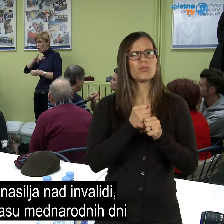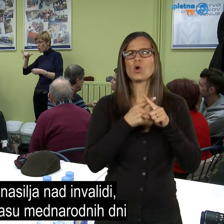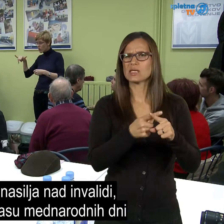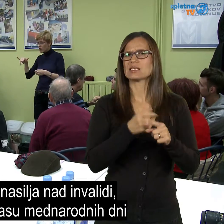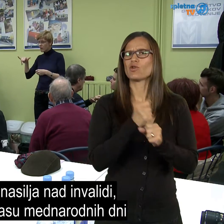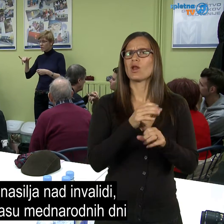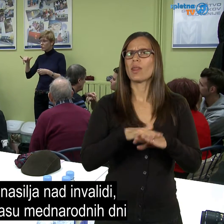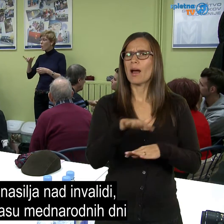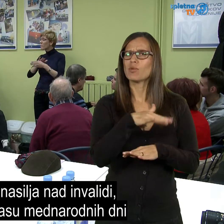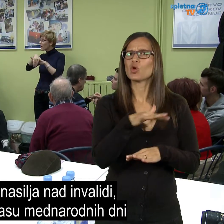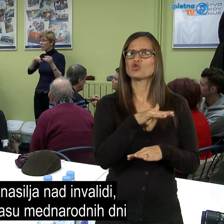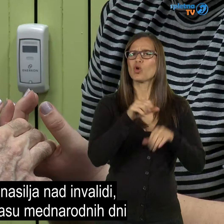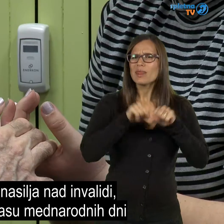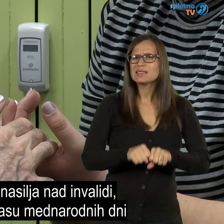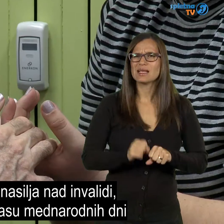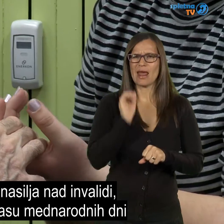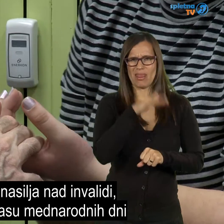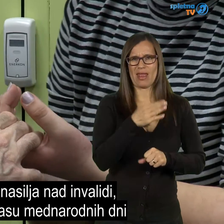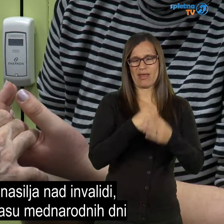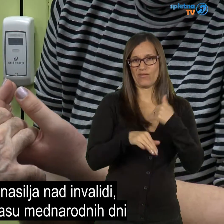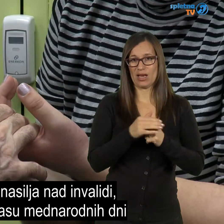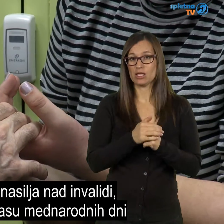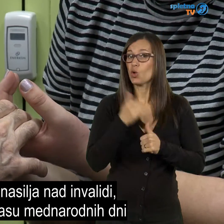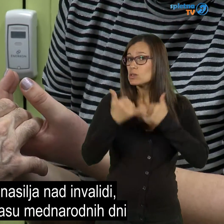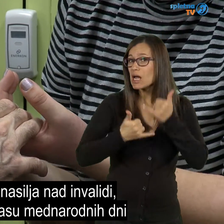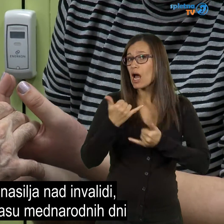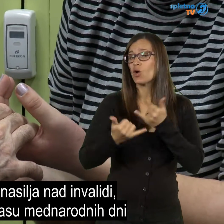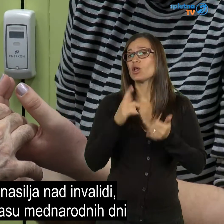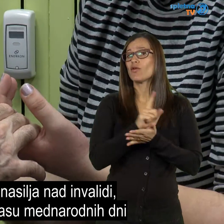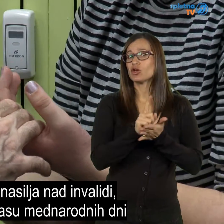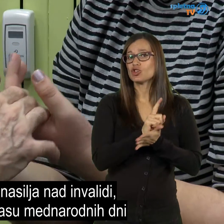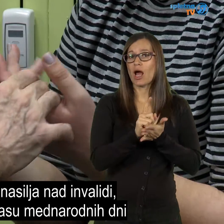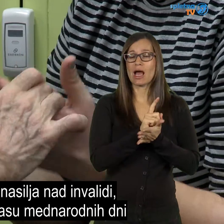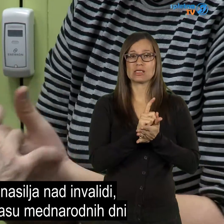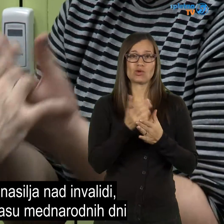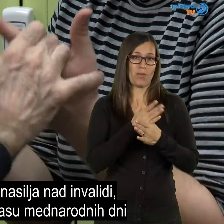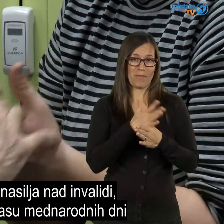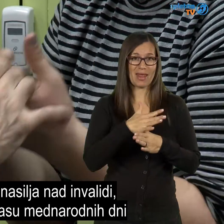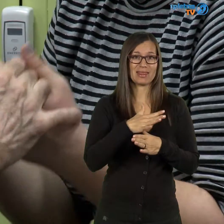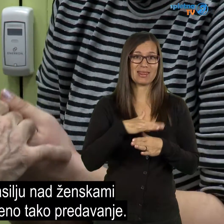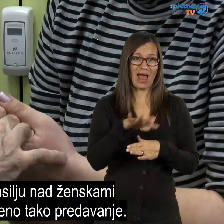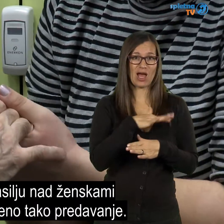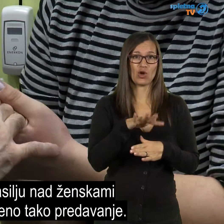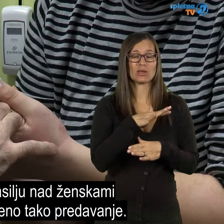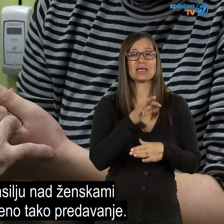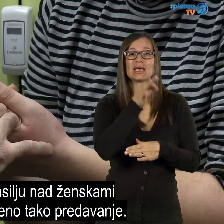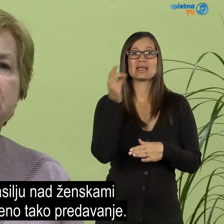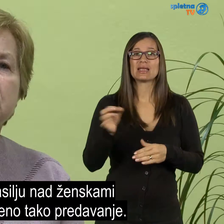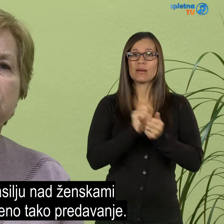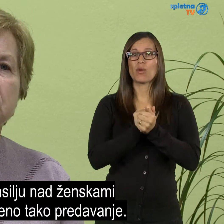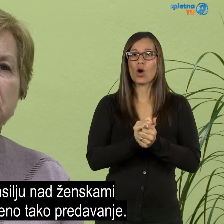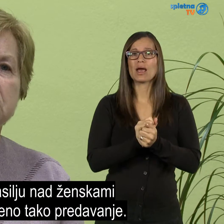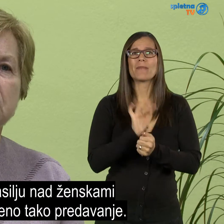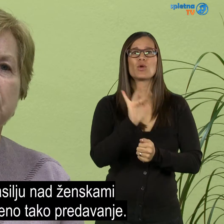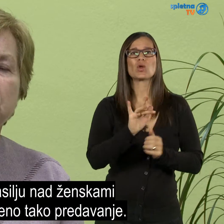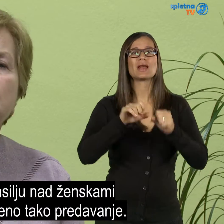na področju nasilja nad invalidi, vsako leto v času mednarodnih dni boja proti